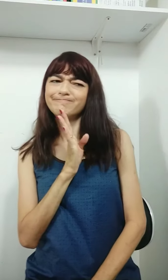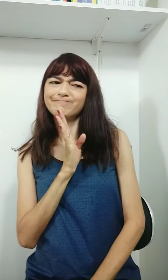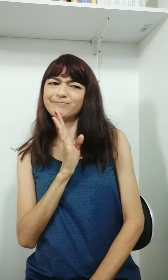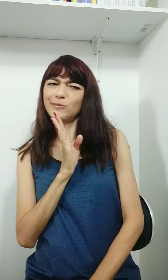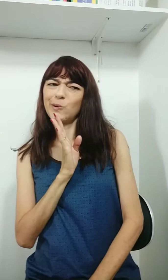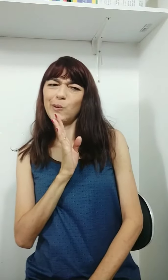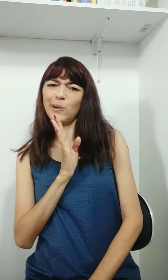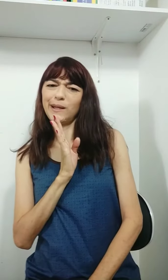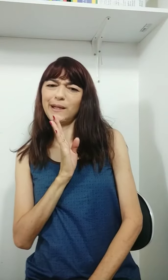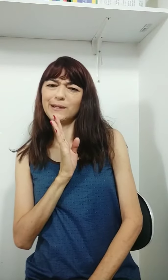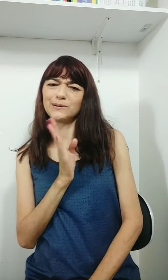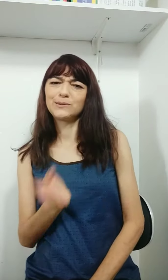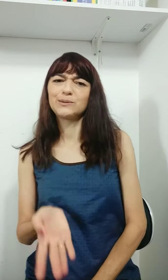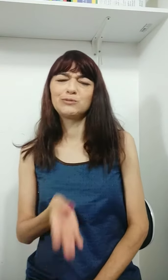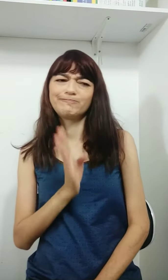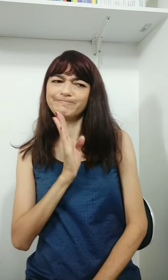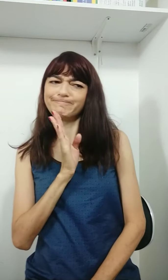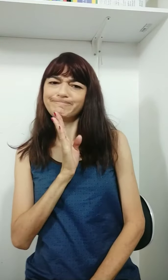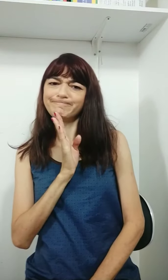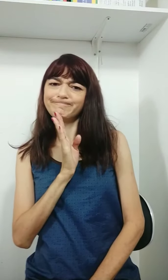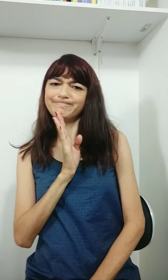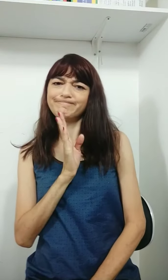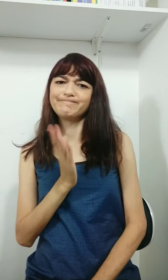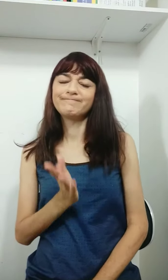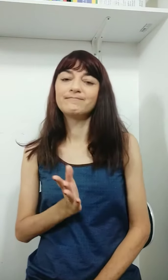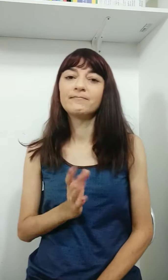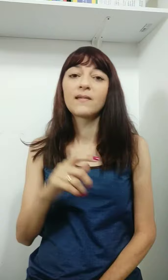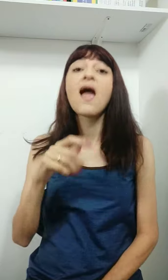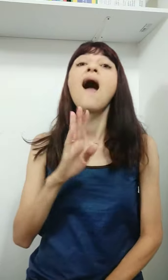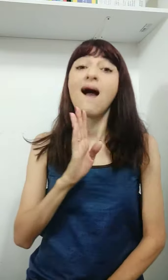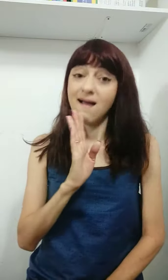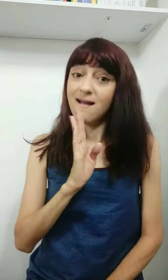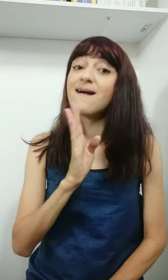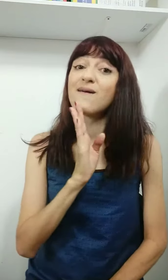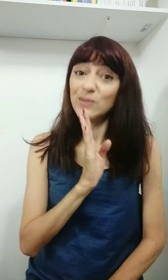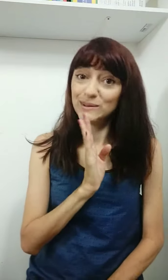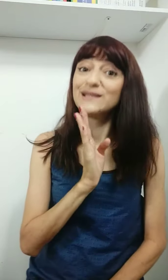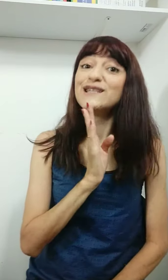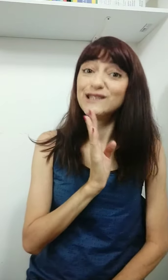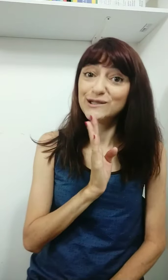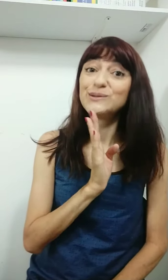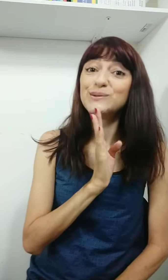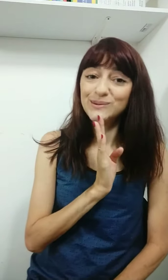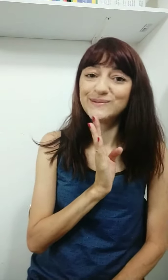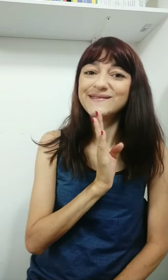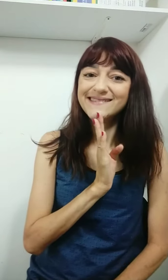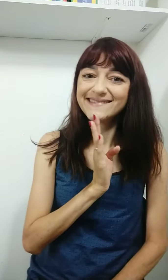é obrigatória, tá, gente? Olha só, eu simplesmente fiz conhecer e fiz uma expressão facial que eu não conheço.